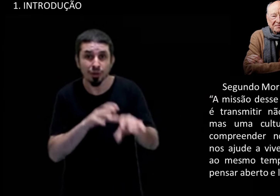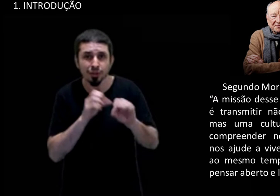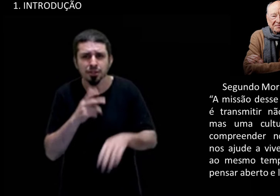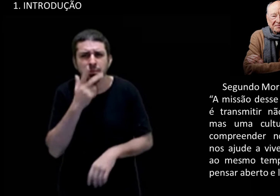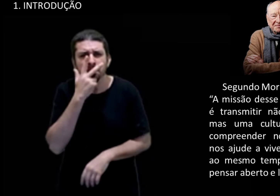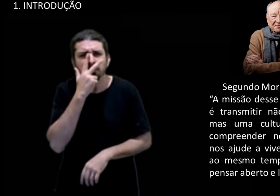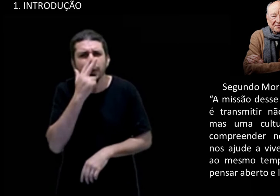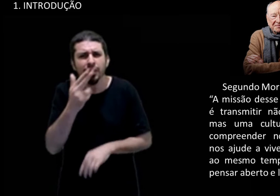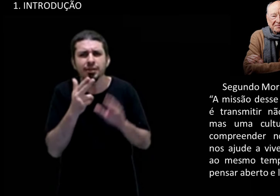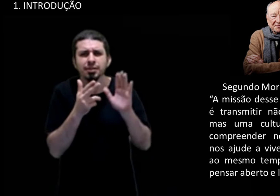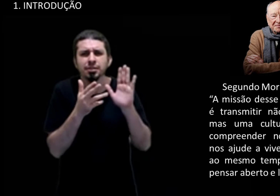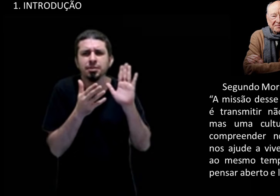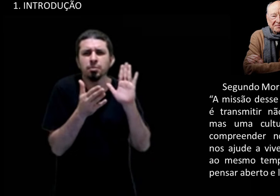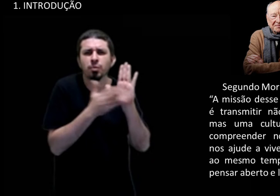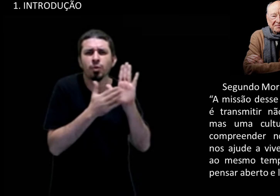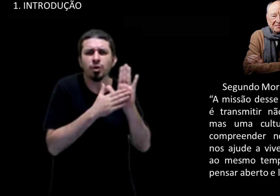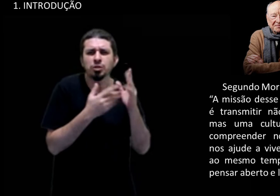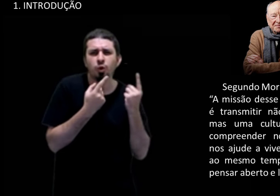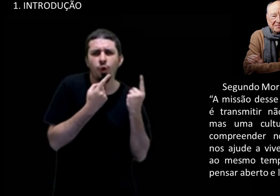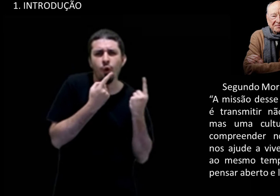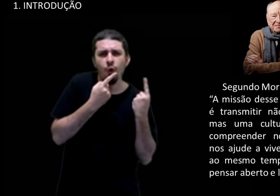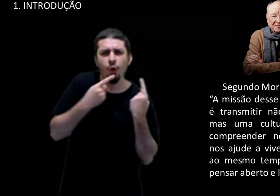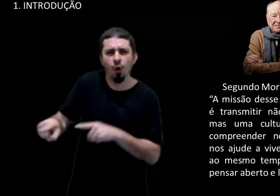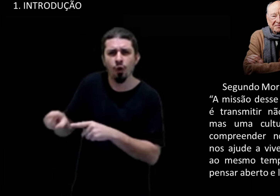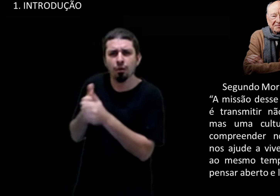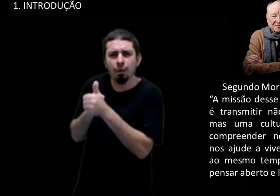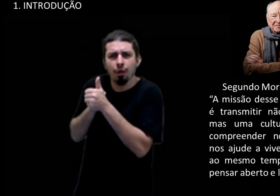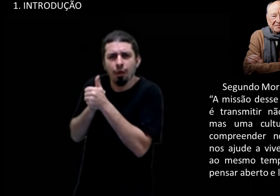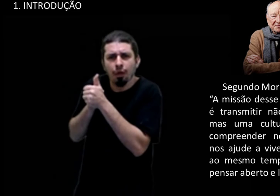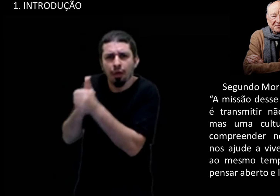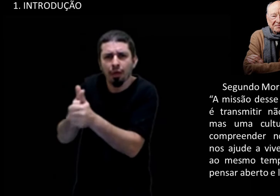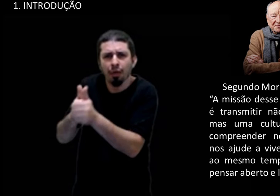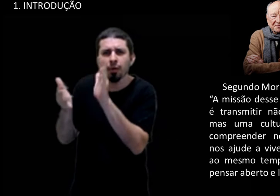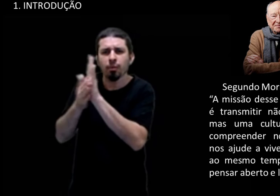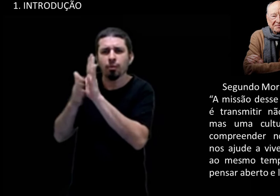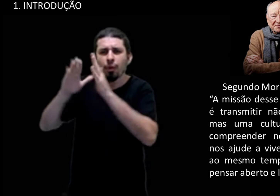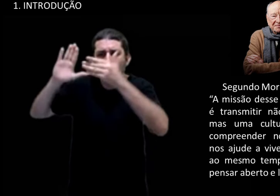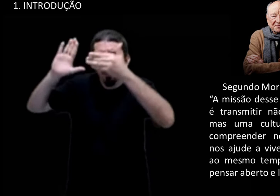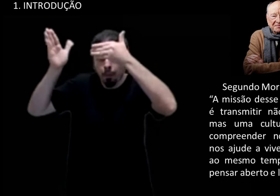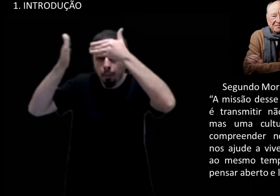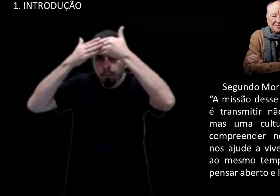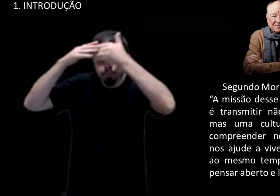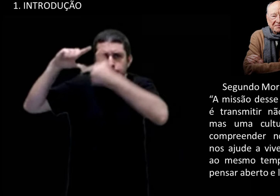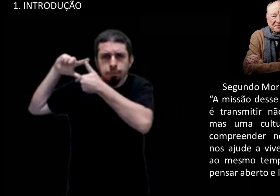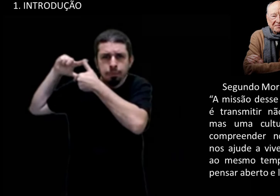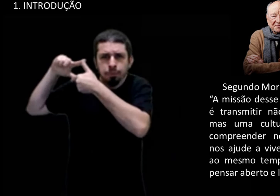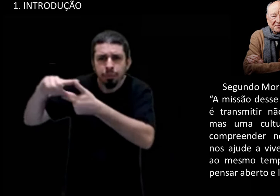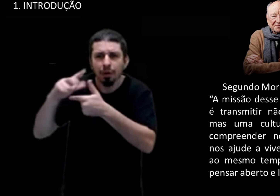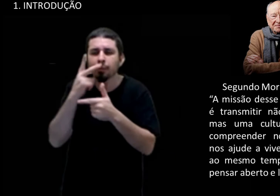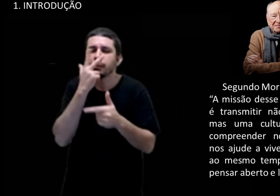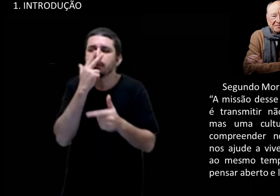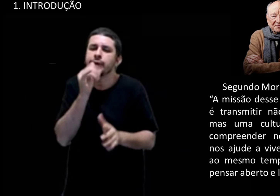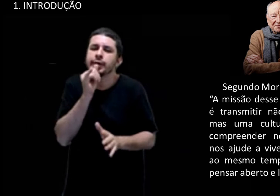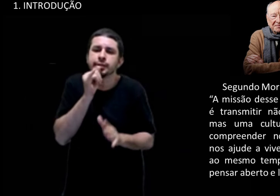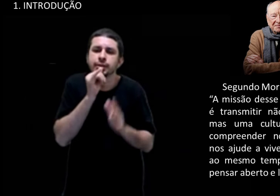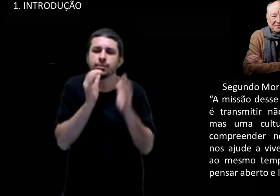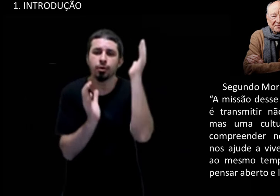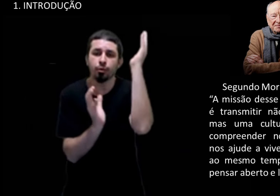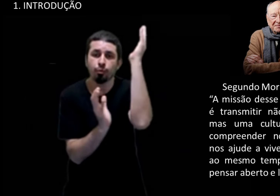educação atualmente ainda atende a pressupostos inflexíveis e fechados, ligados à burocratização, abre